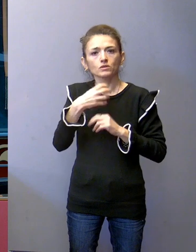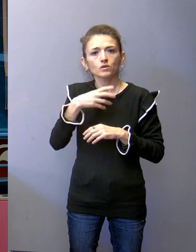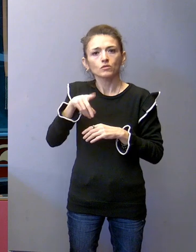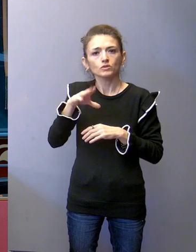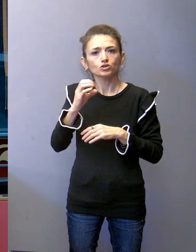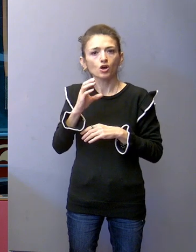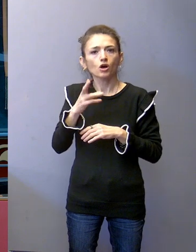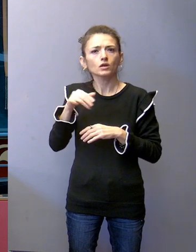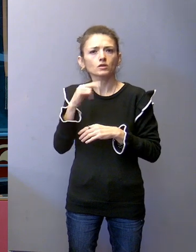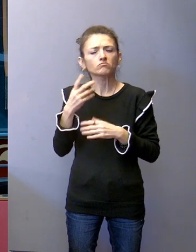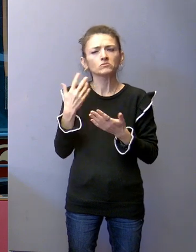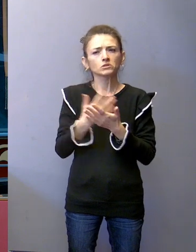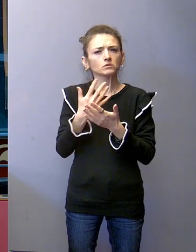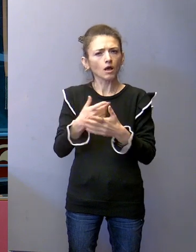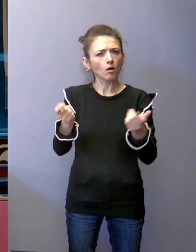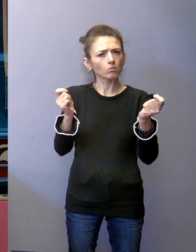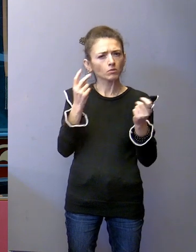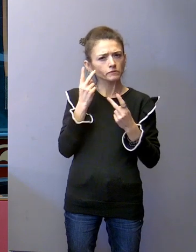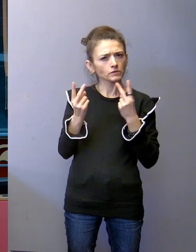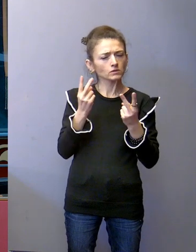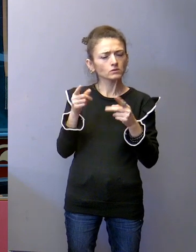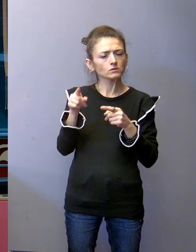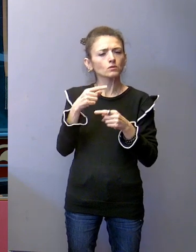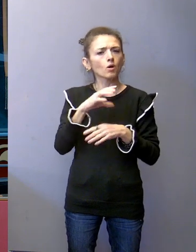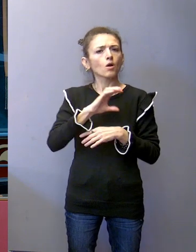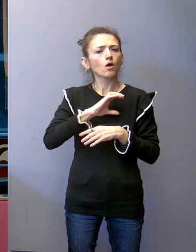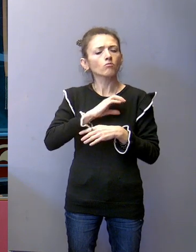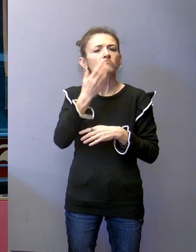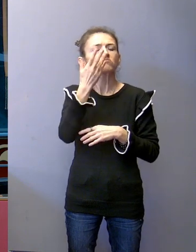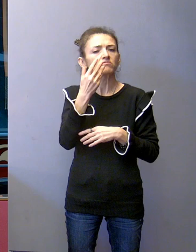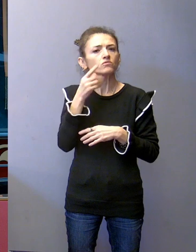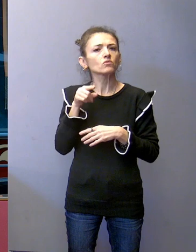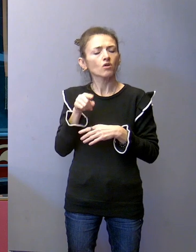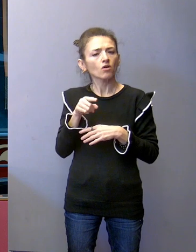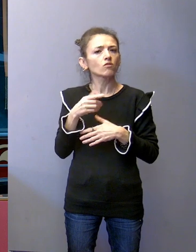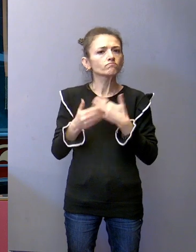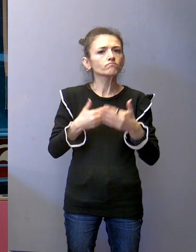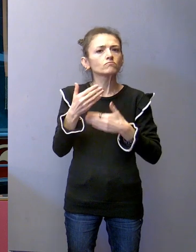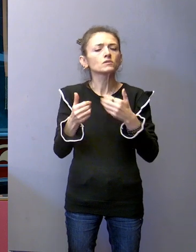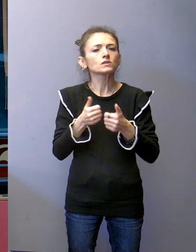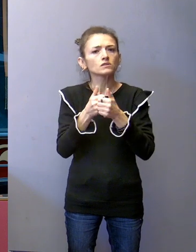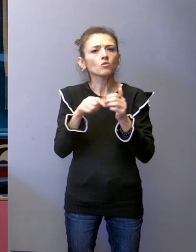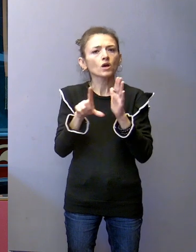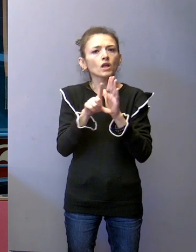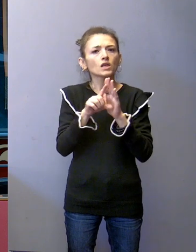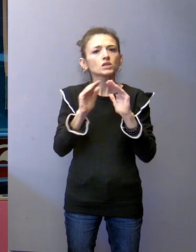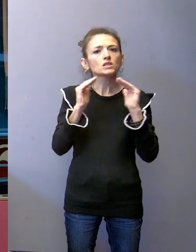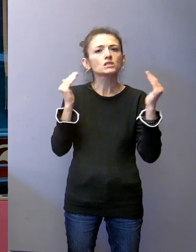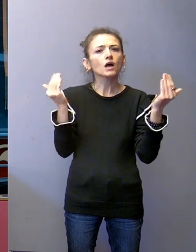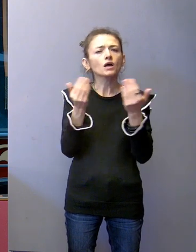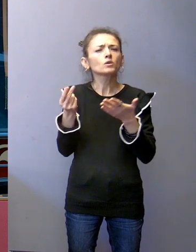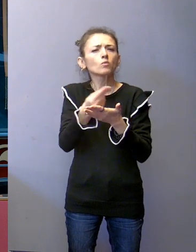in merito notizie di stampa che riportano l'intenzione del comune di far procedere utilizzando la legge stadi il progetto del